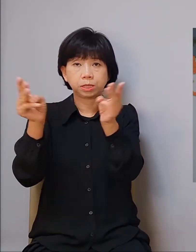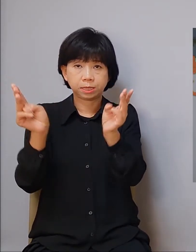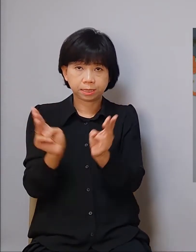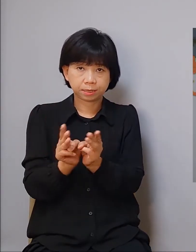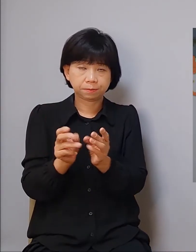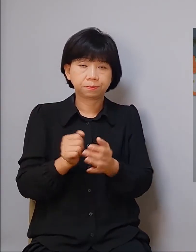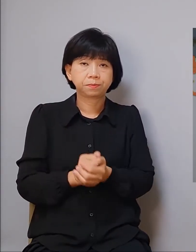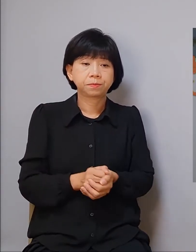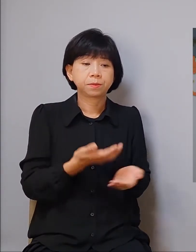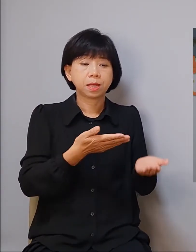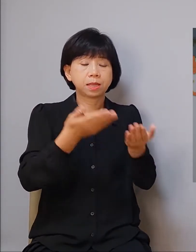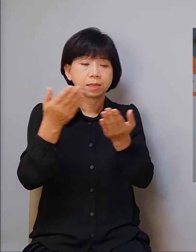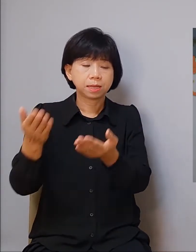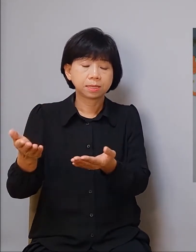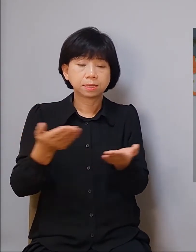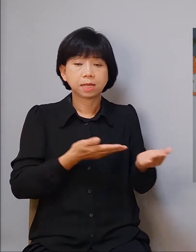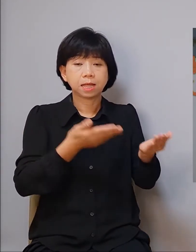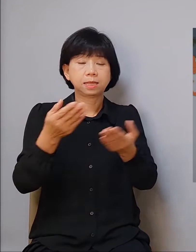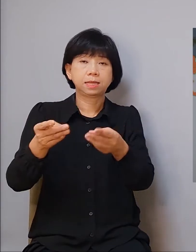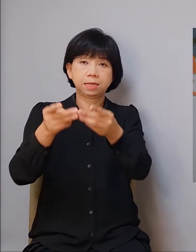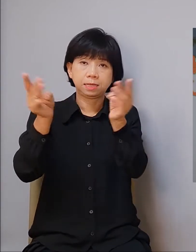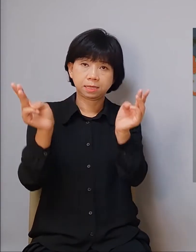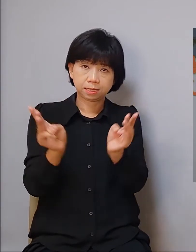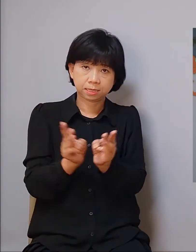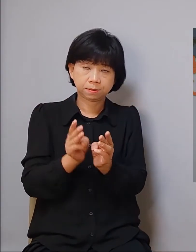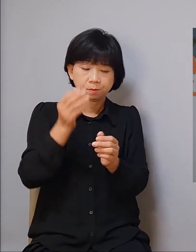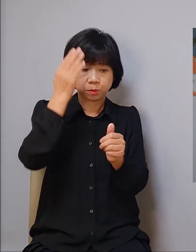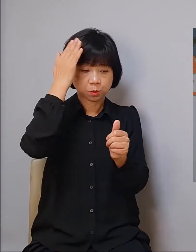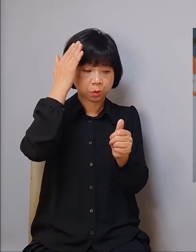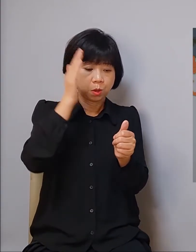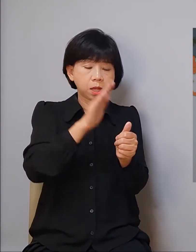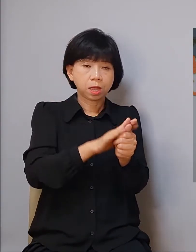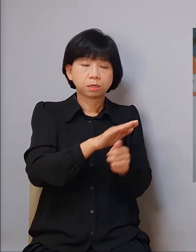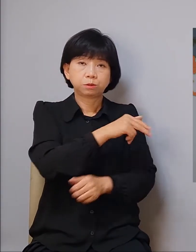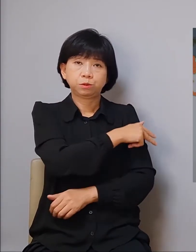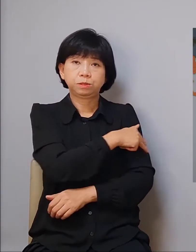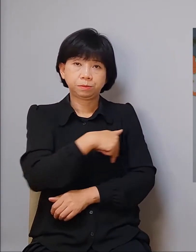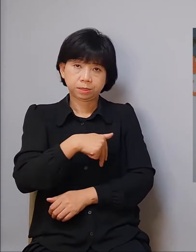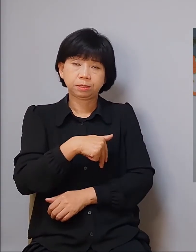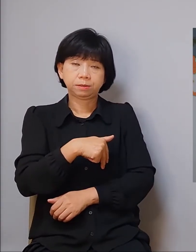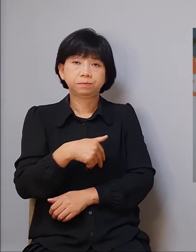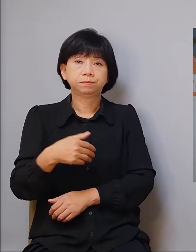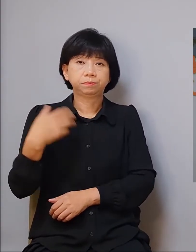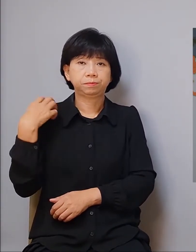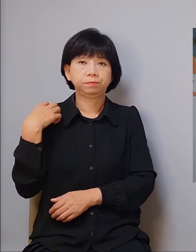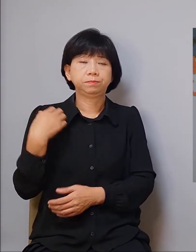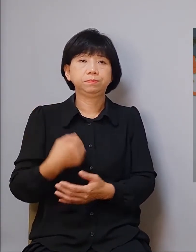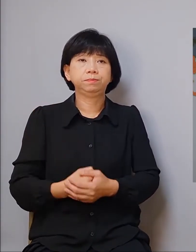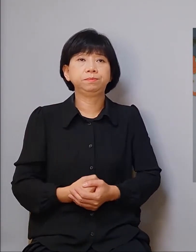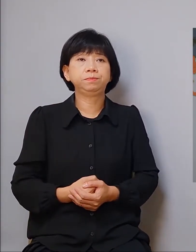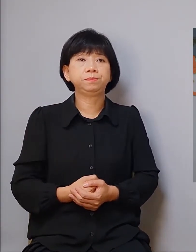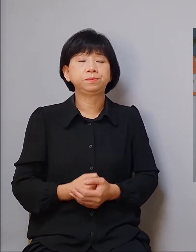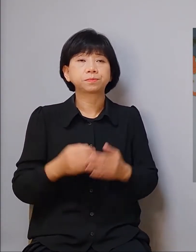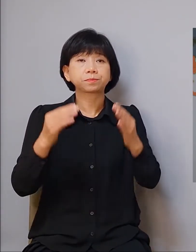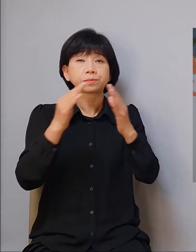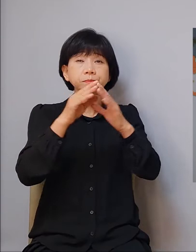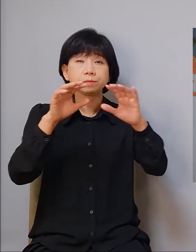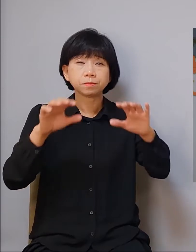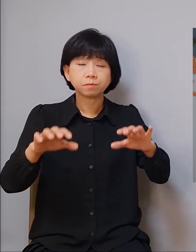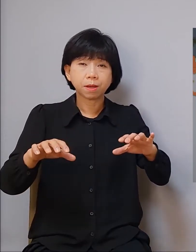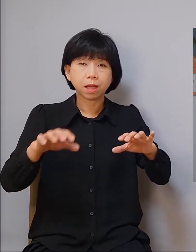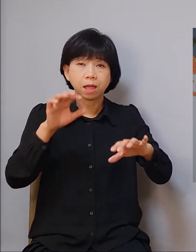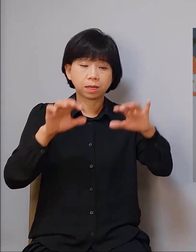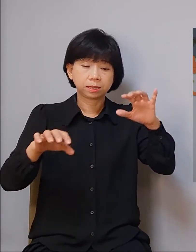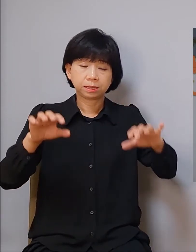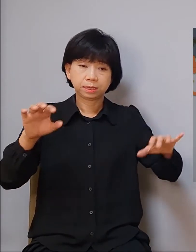안내는 우리 안내팀과 안수 집사님들이 우리 이번에 해 주십니다. 우리 마을 잔치가